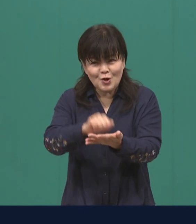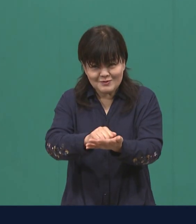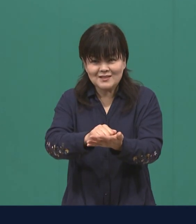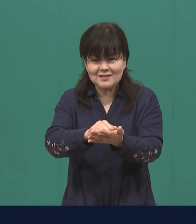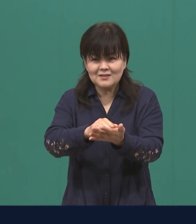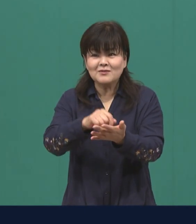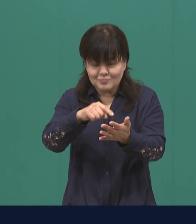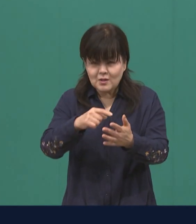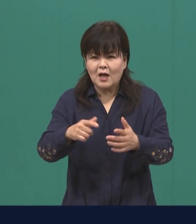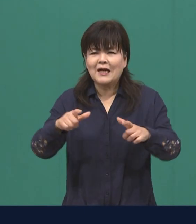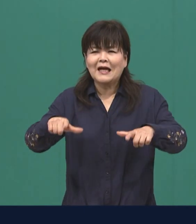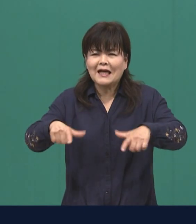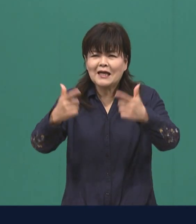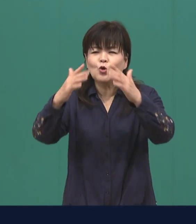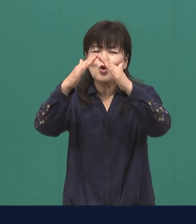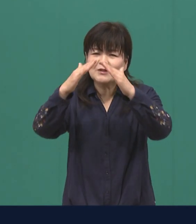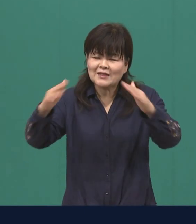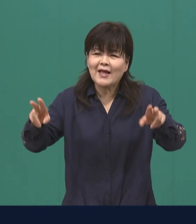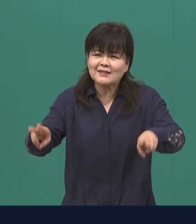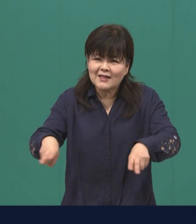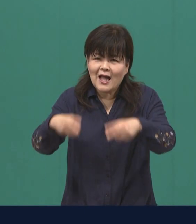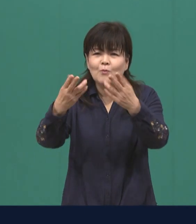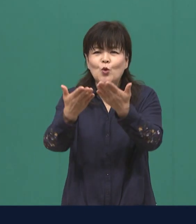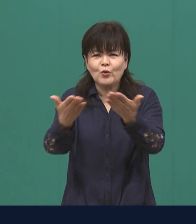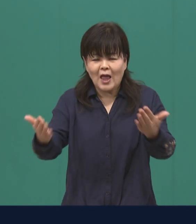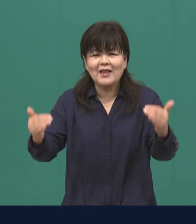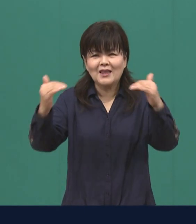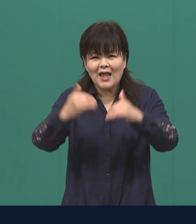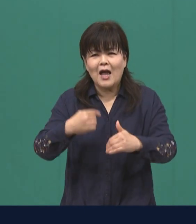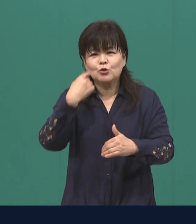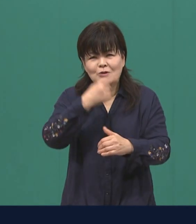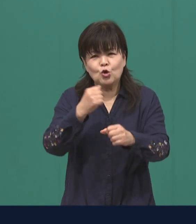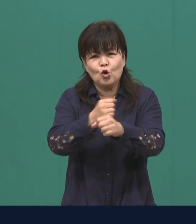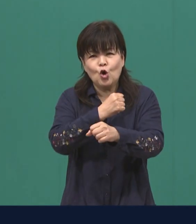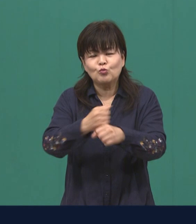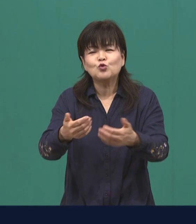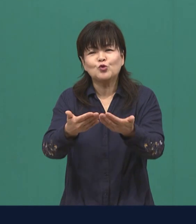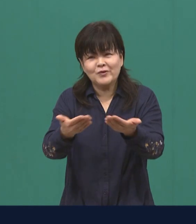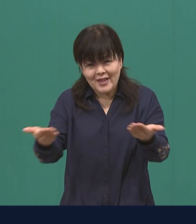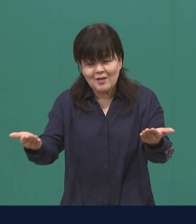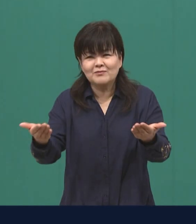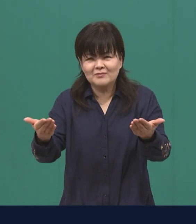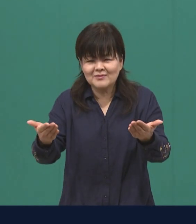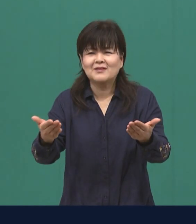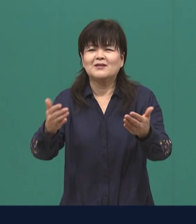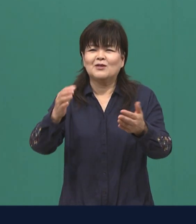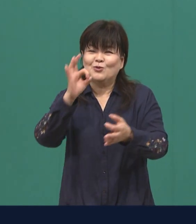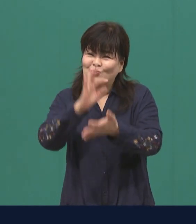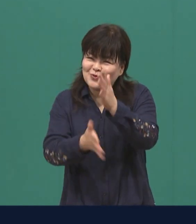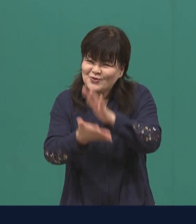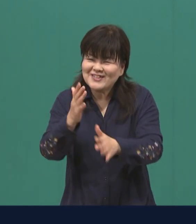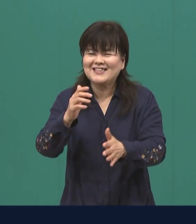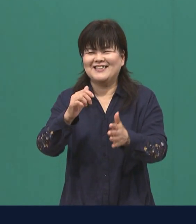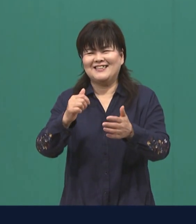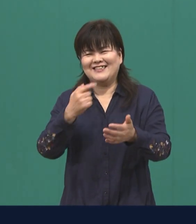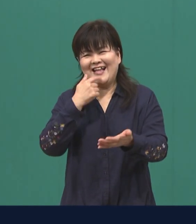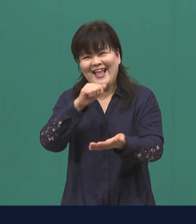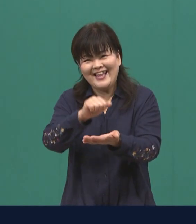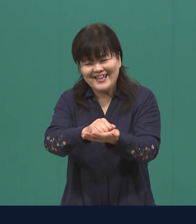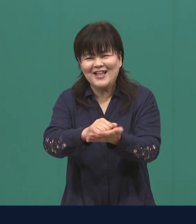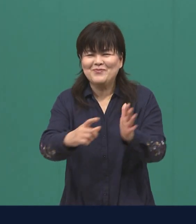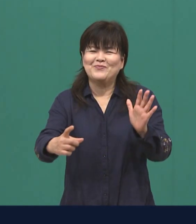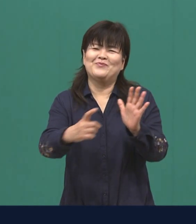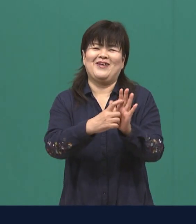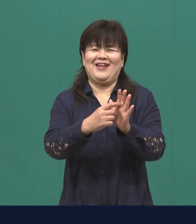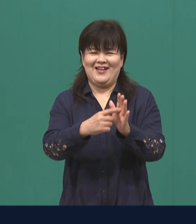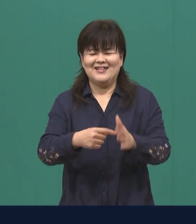毎週日曜日を木の家専門店谷口工務店フリーサンデーと名付け、